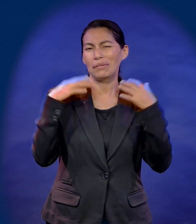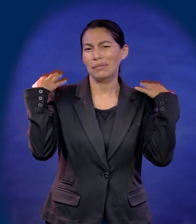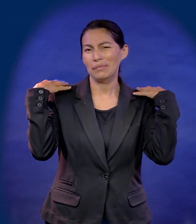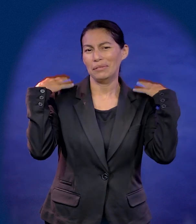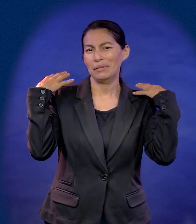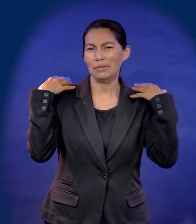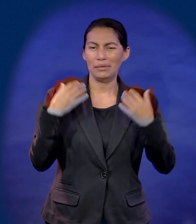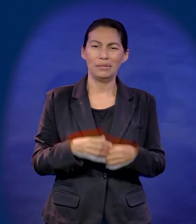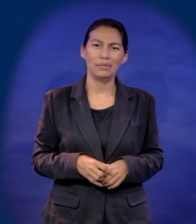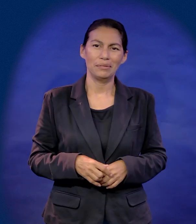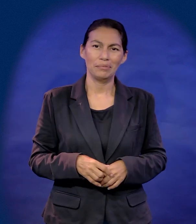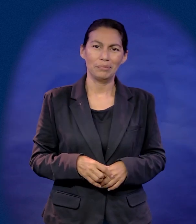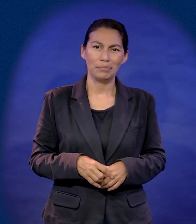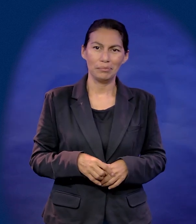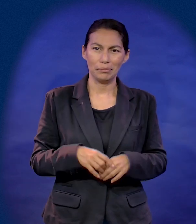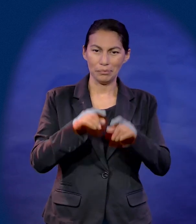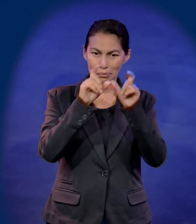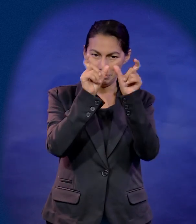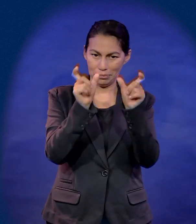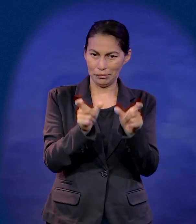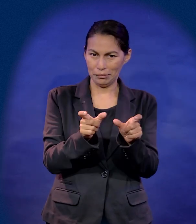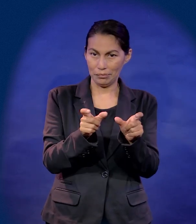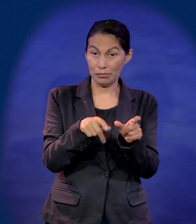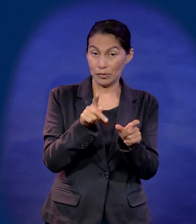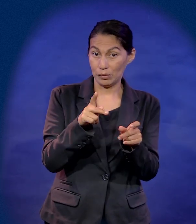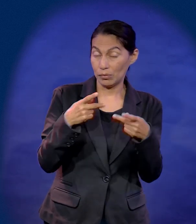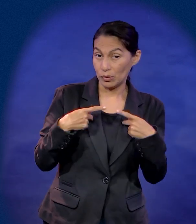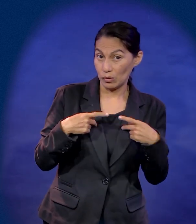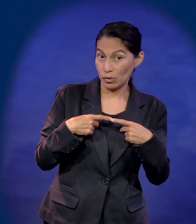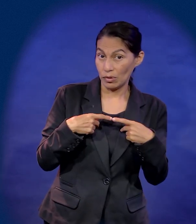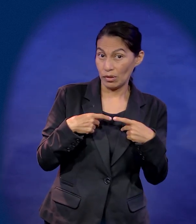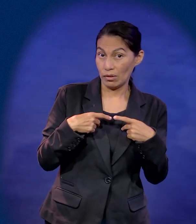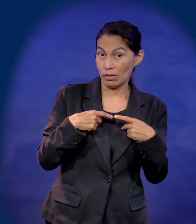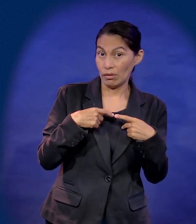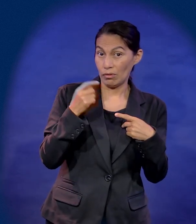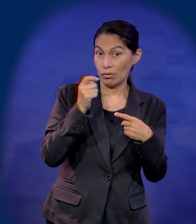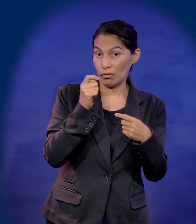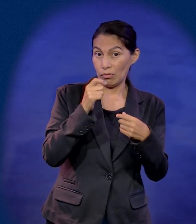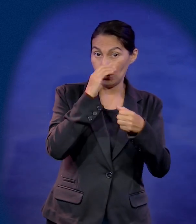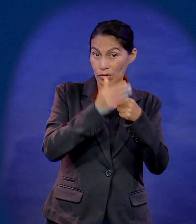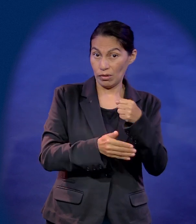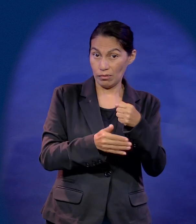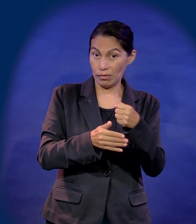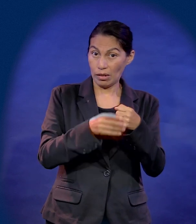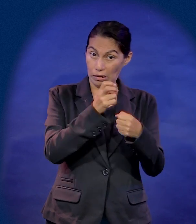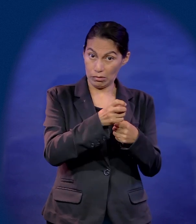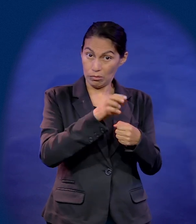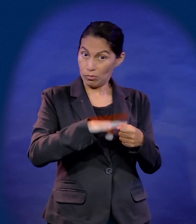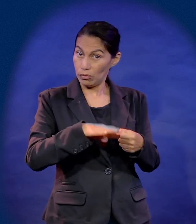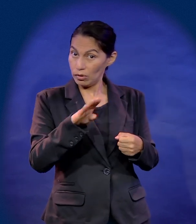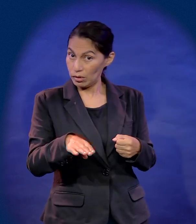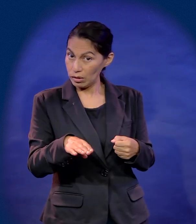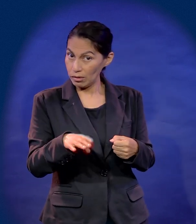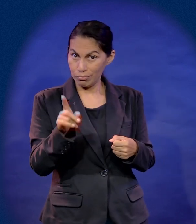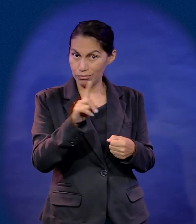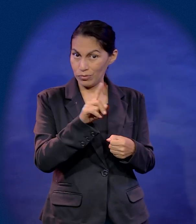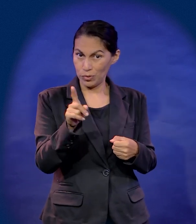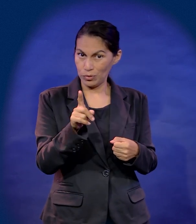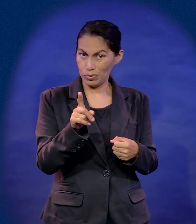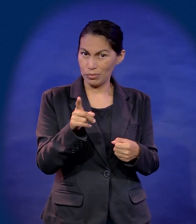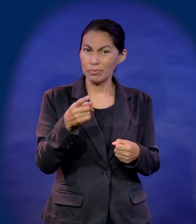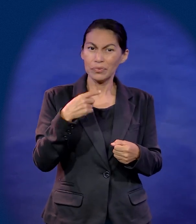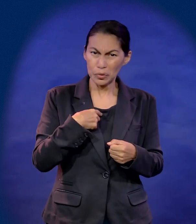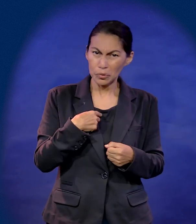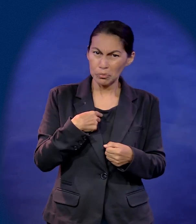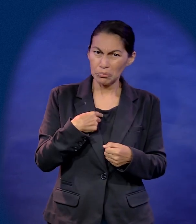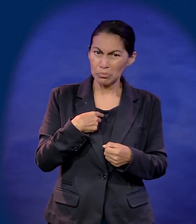son problemas con los pulmones, pero no es eso. Nadie se muere de eso, nadie. Yo,